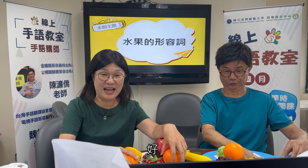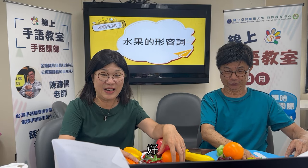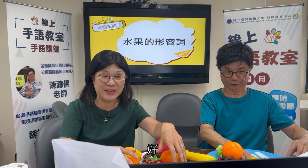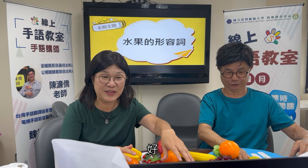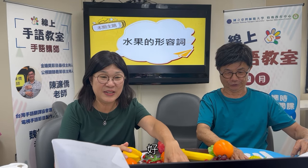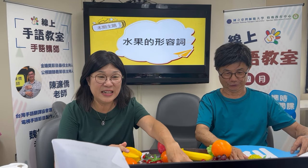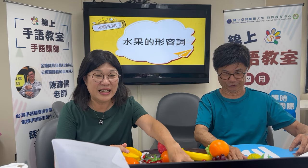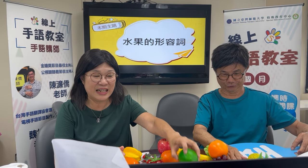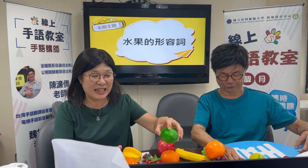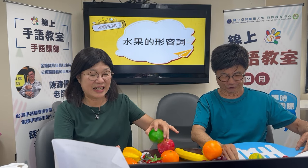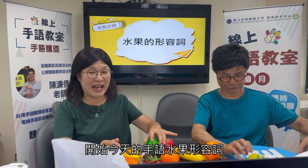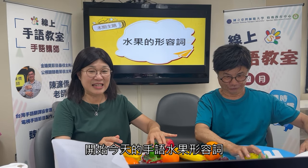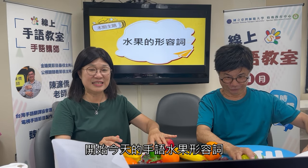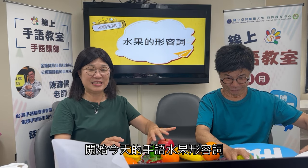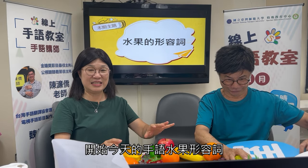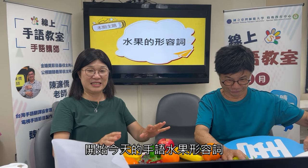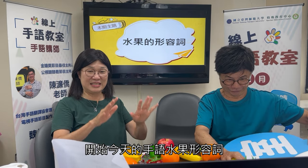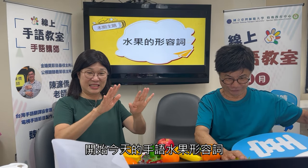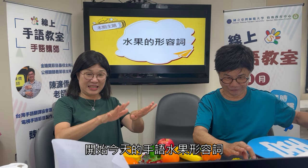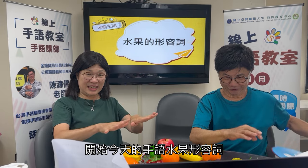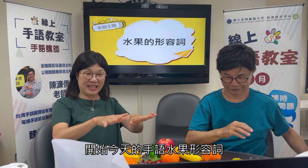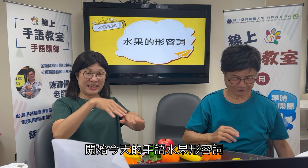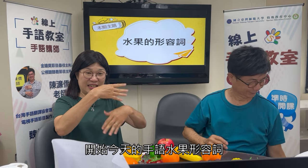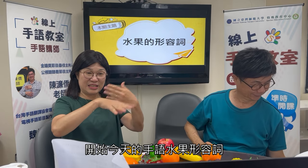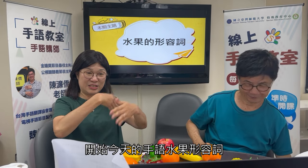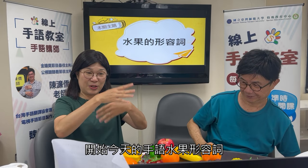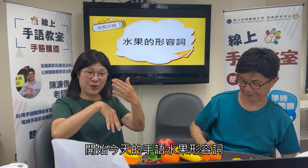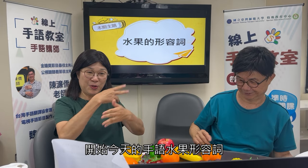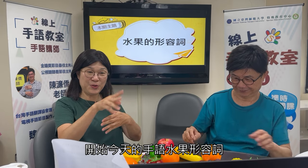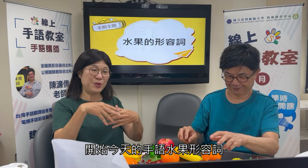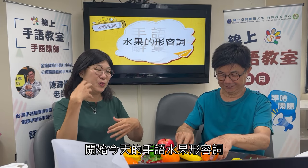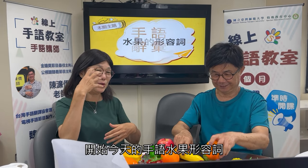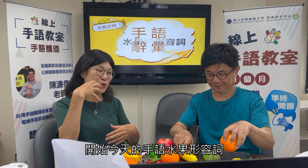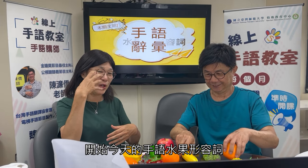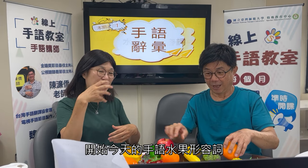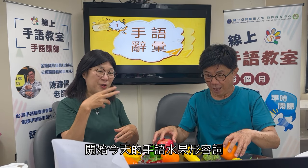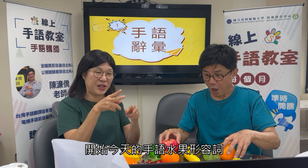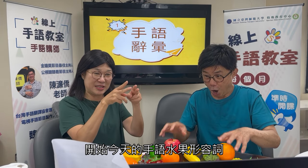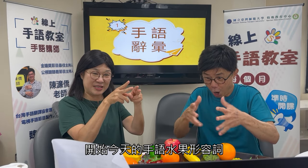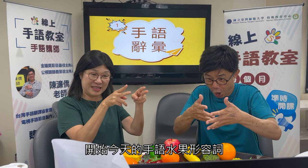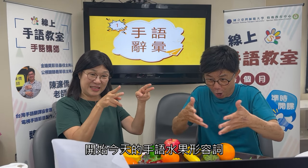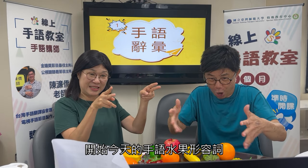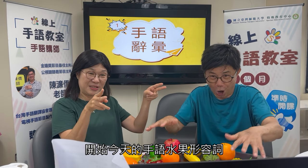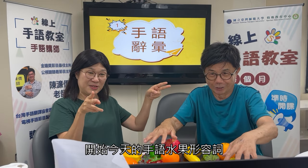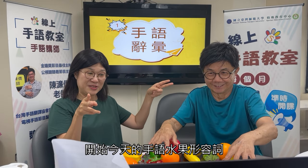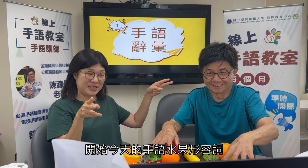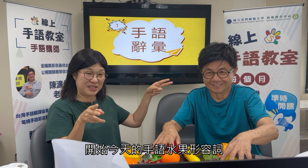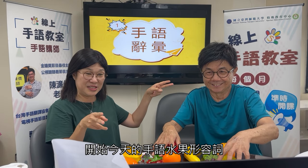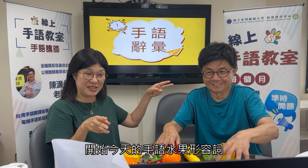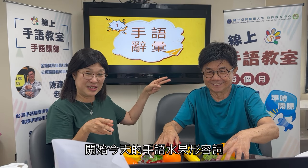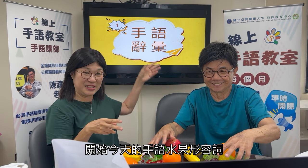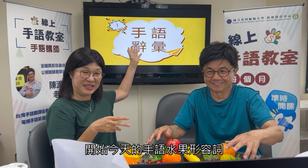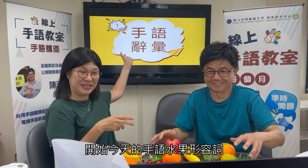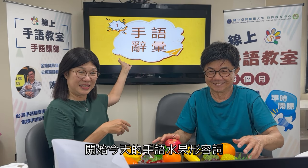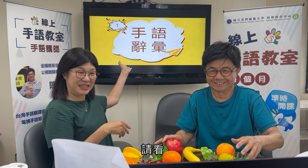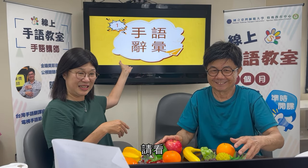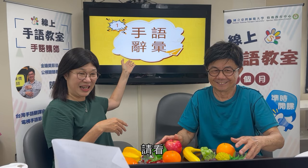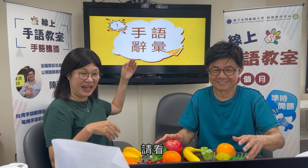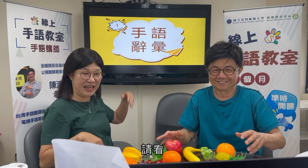好，开始今天的手语水果形容词，请